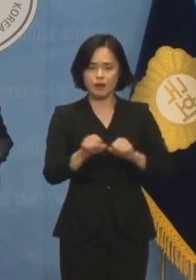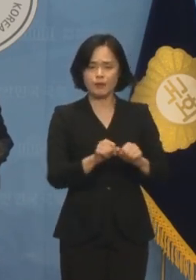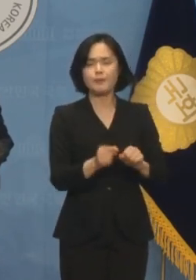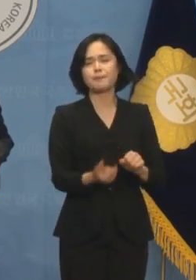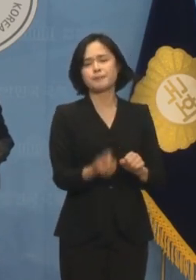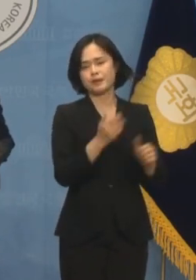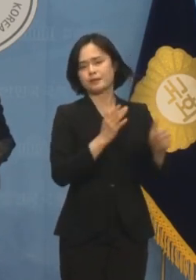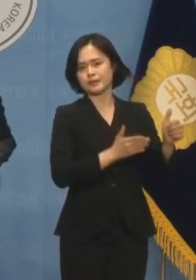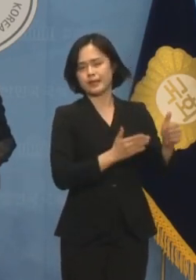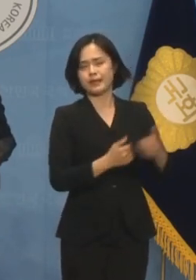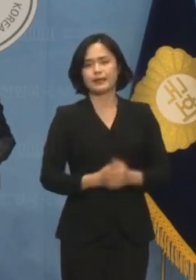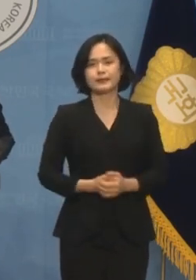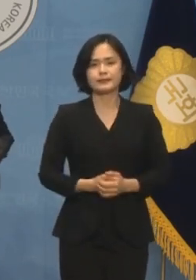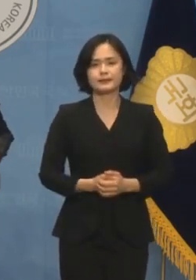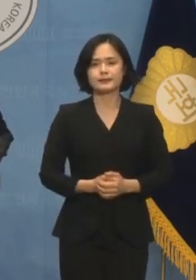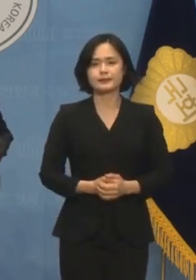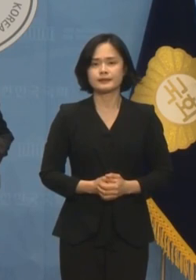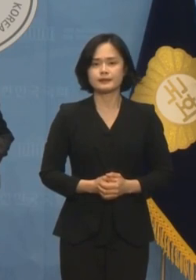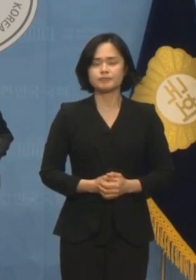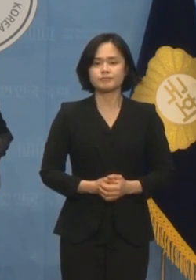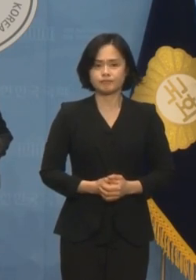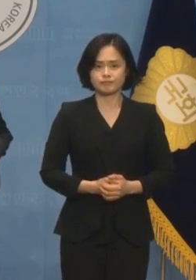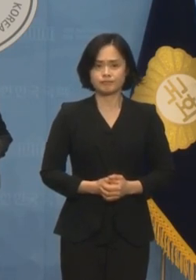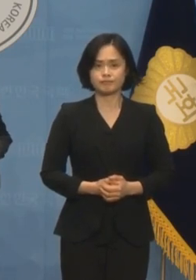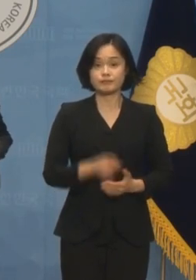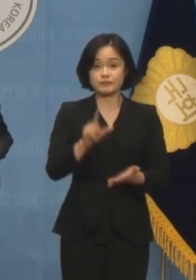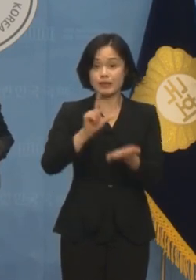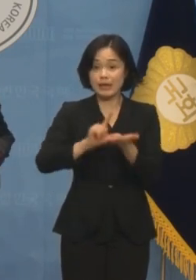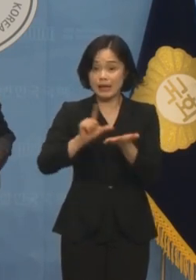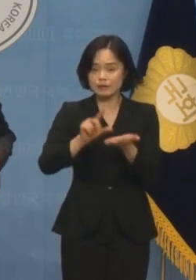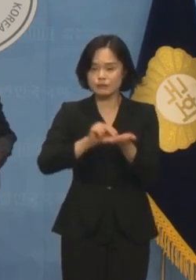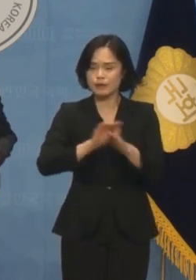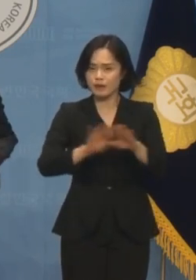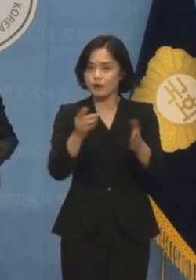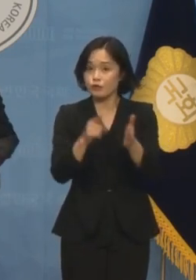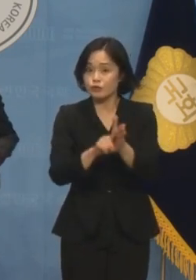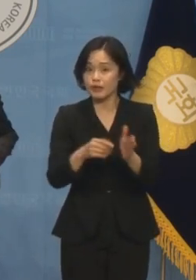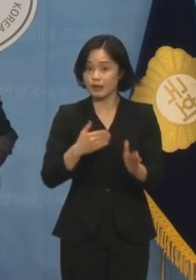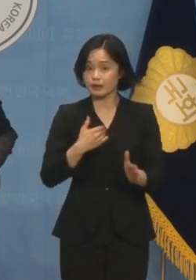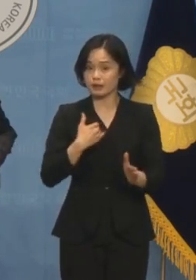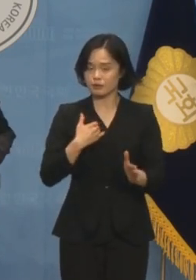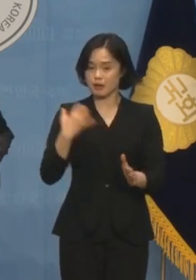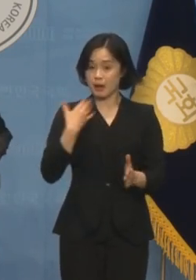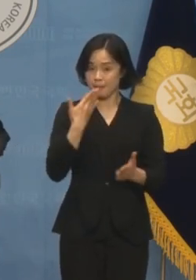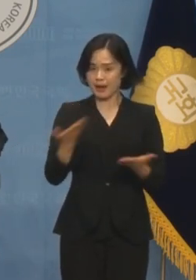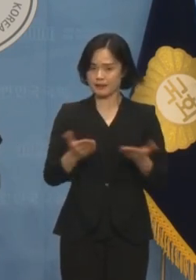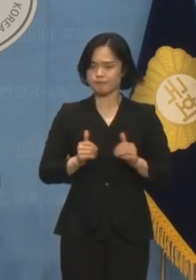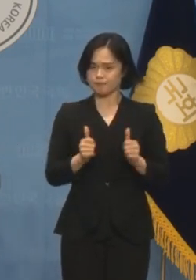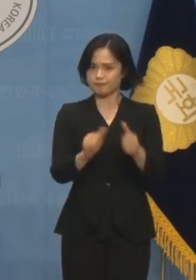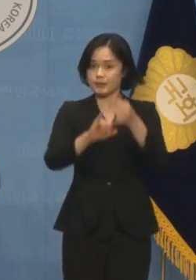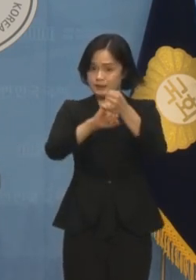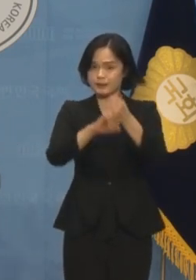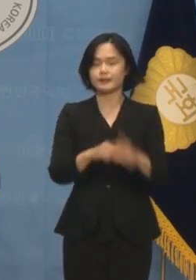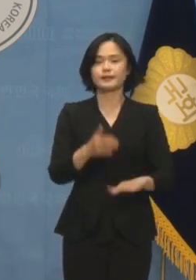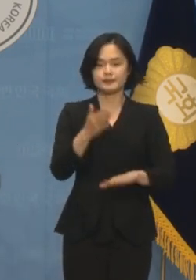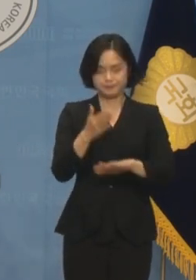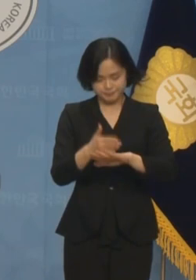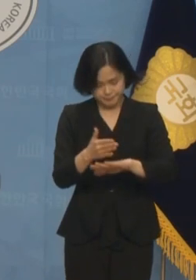또한 라인 야오 사태 해결을 위해서 제 위치에서 할 수 있는 모든 노력을 다하겠습니다. 이상입니다.